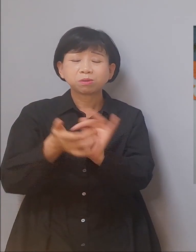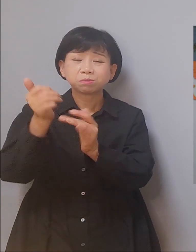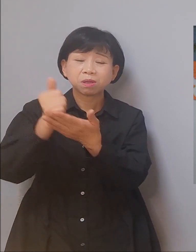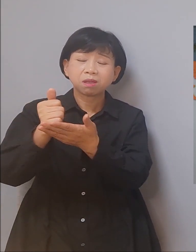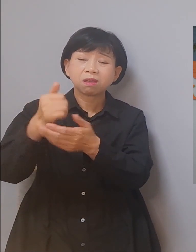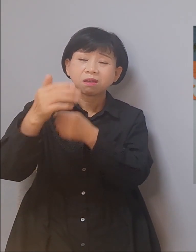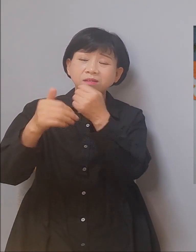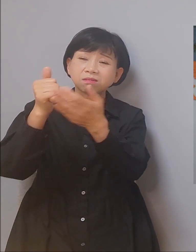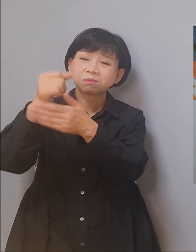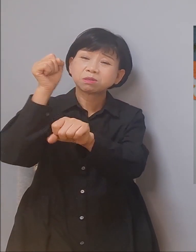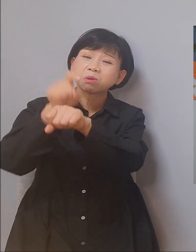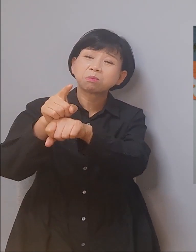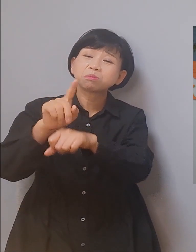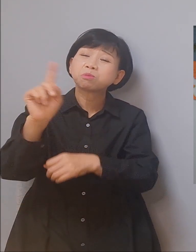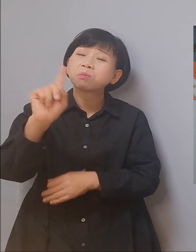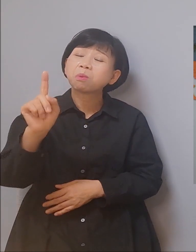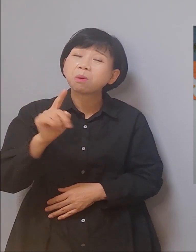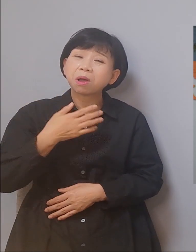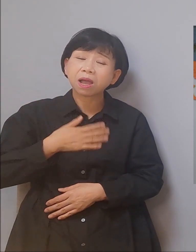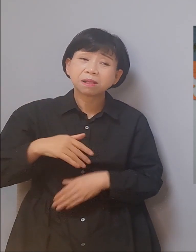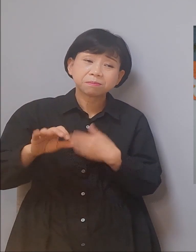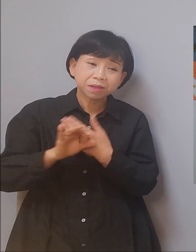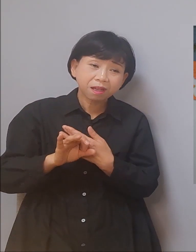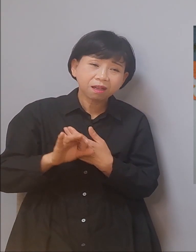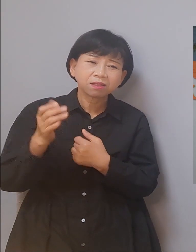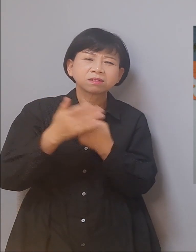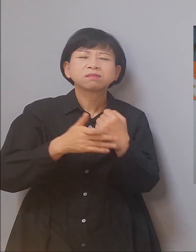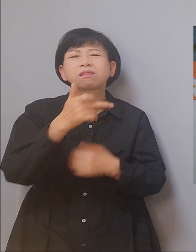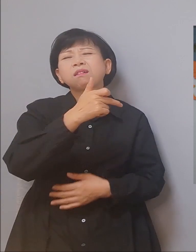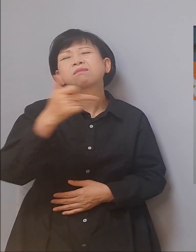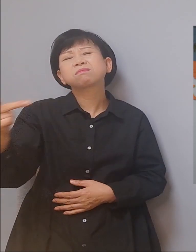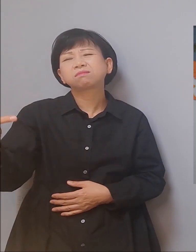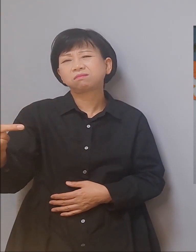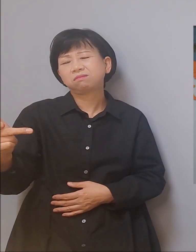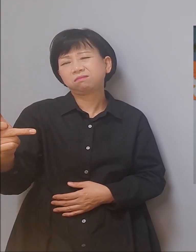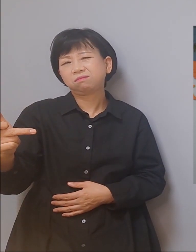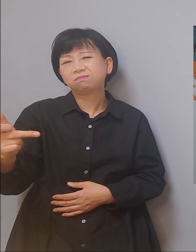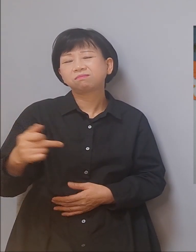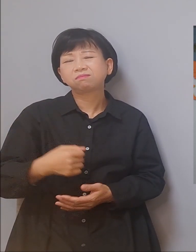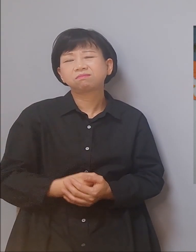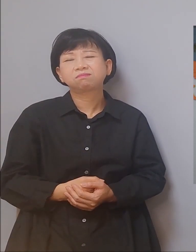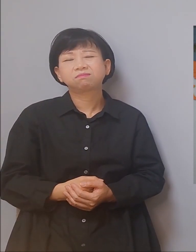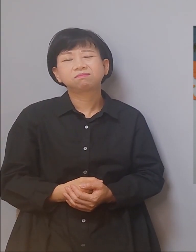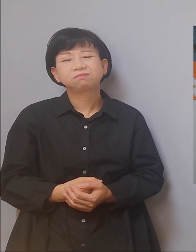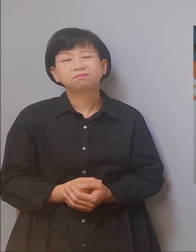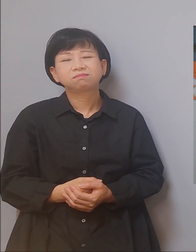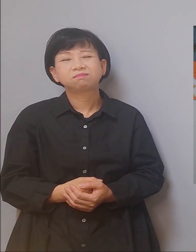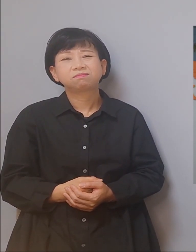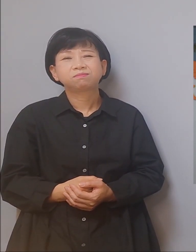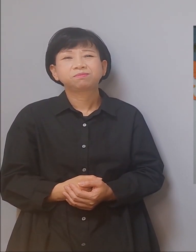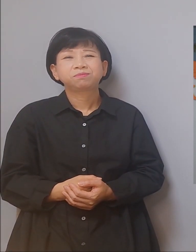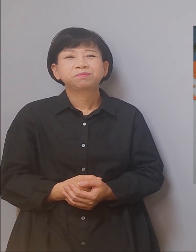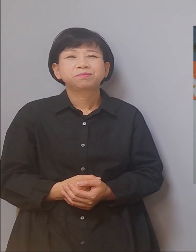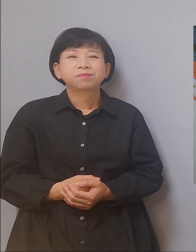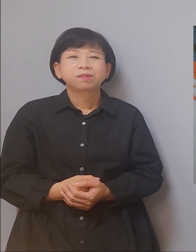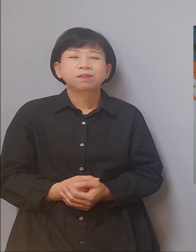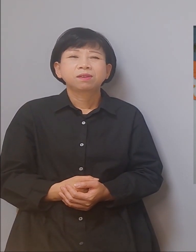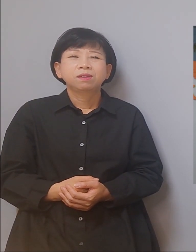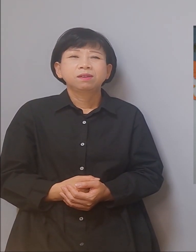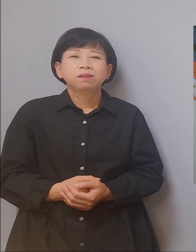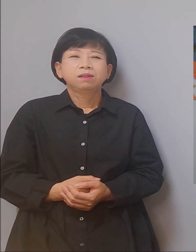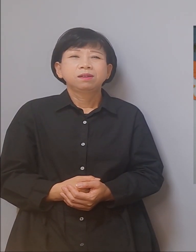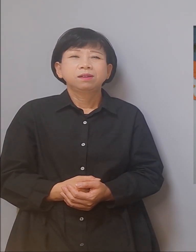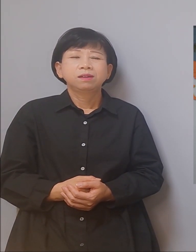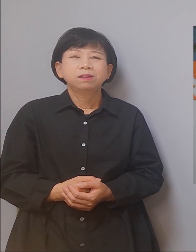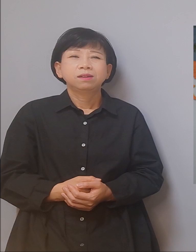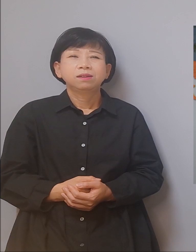어떠하신지 알면 알아갈수록 주님의 은혜가, 주님의 평강이 나에게 더욱더 진하게 임한다는